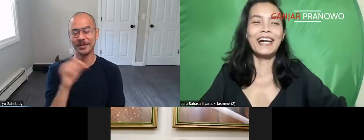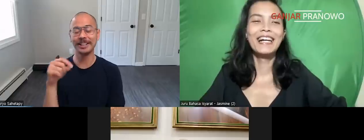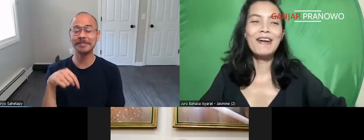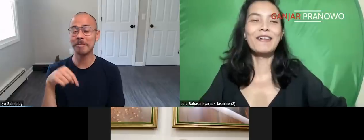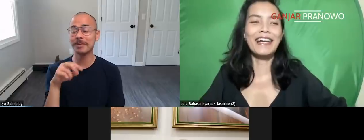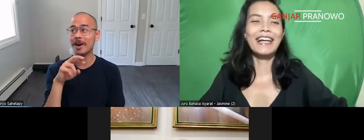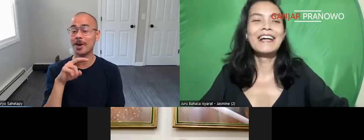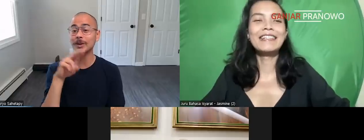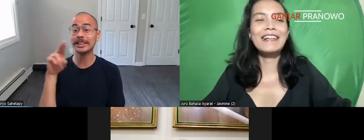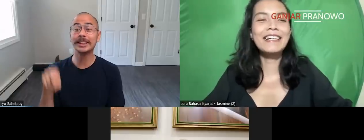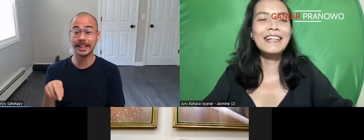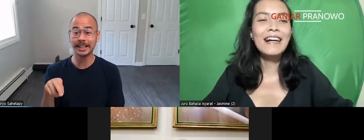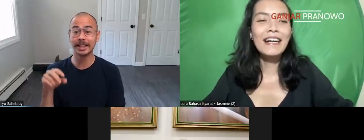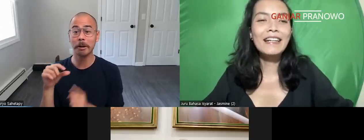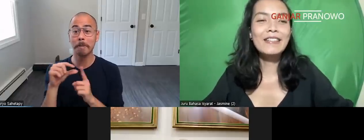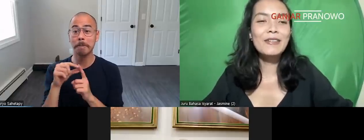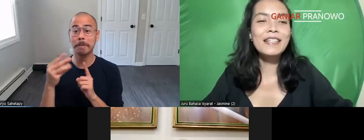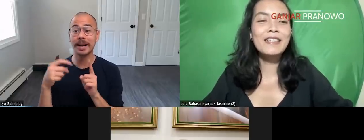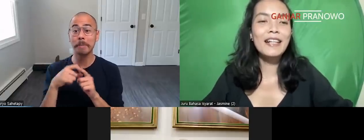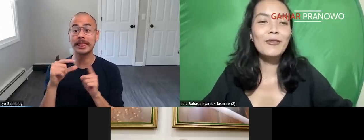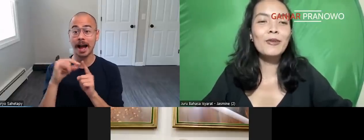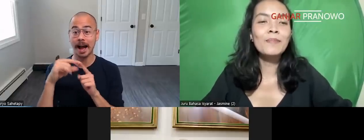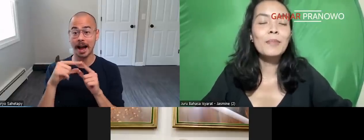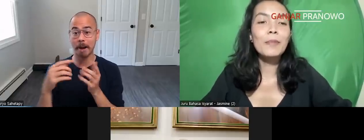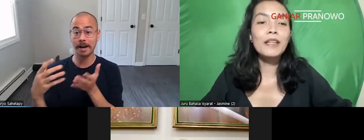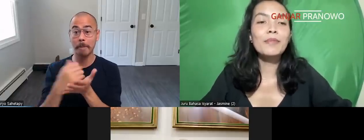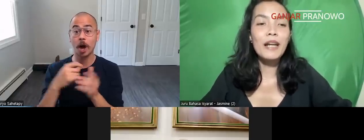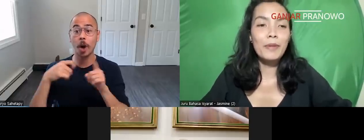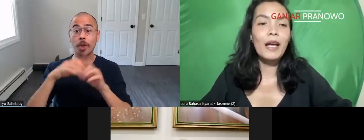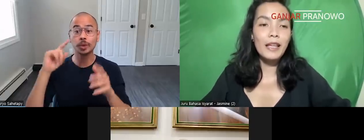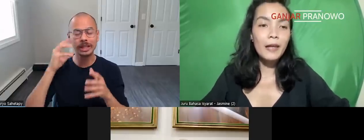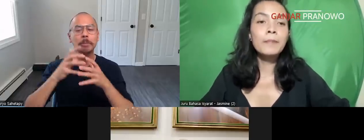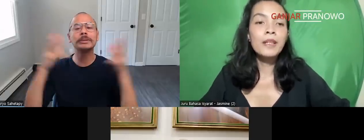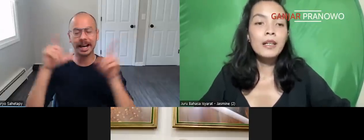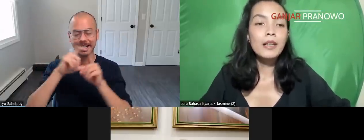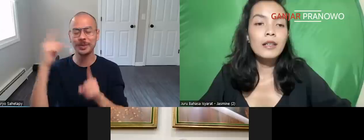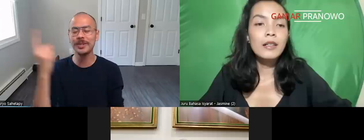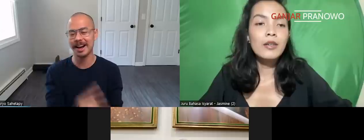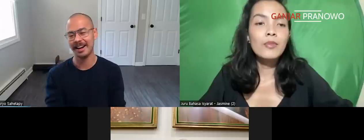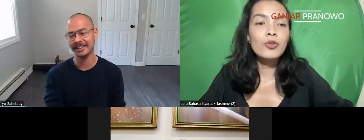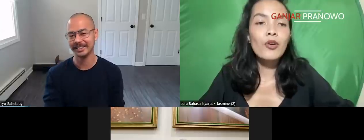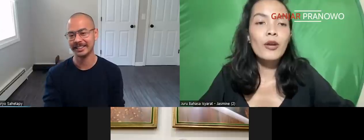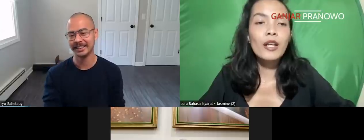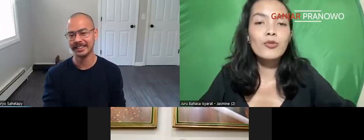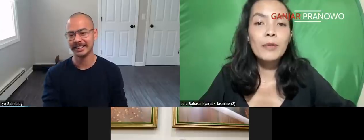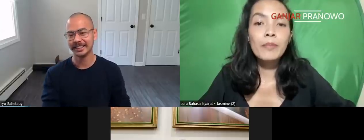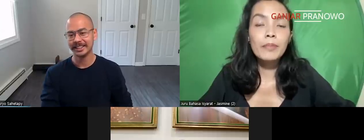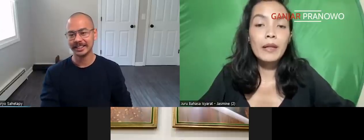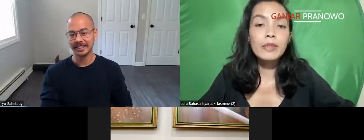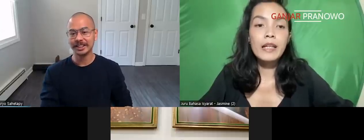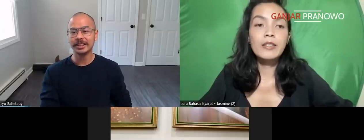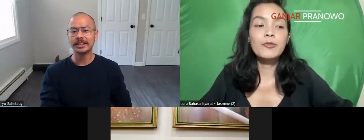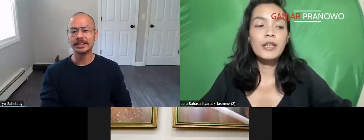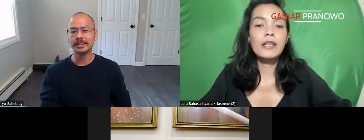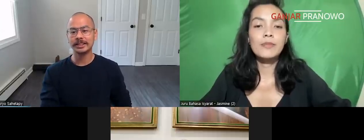Oke Pak Oke karena eh di rochester itu pendapatan perkapitanya eh untuk orang-orang tuli